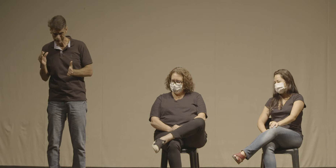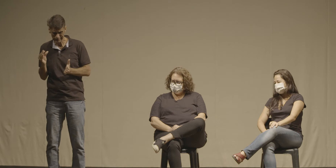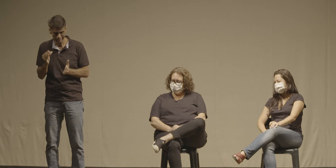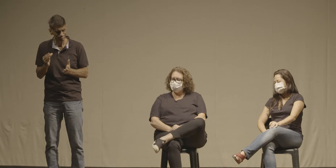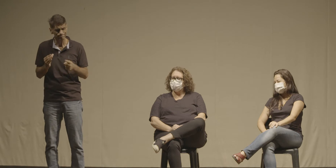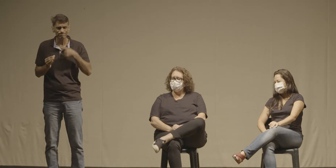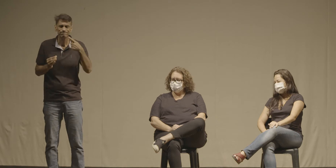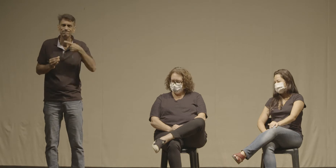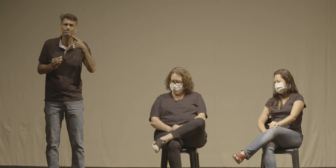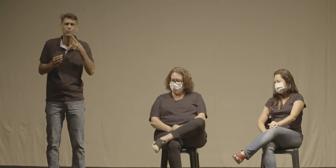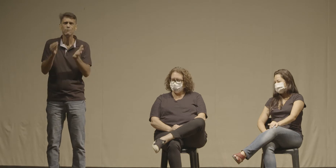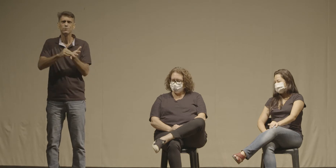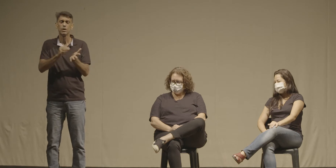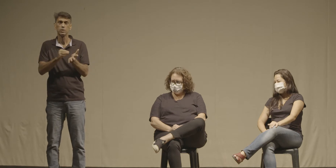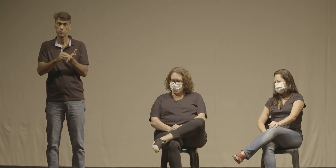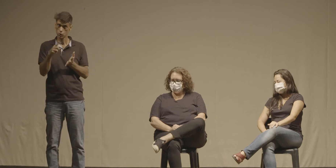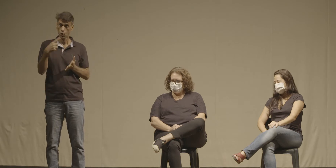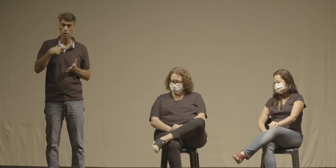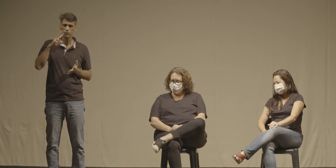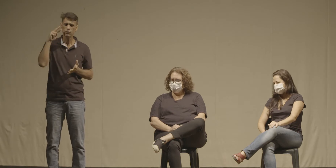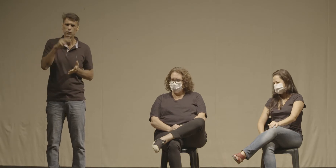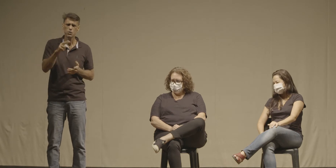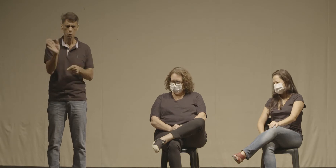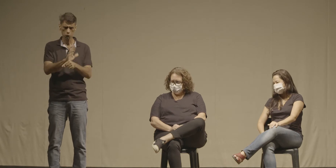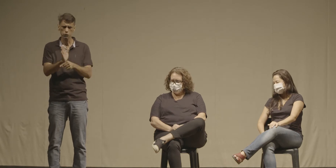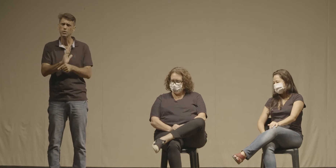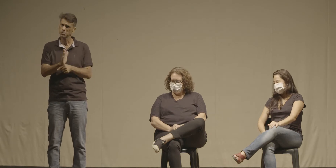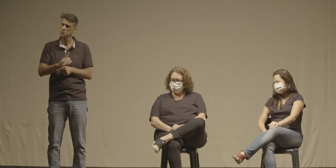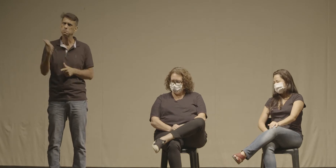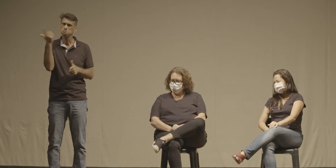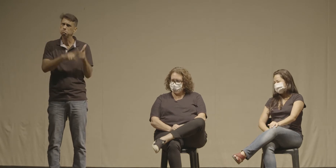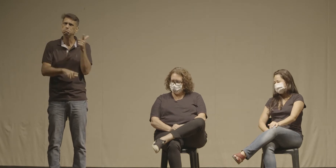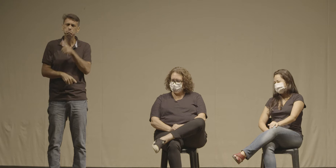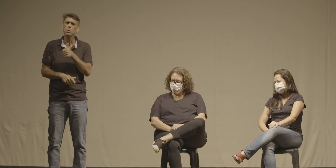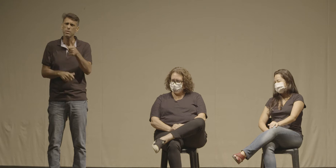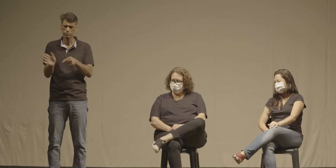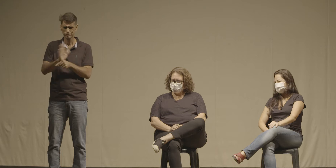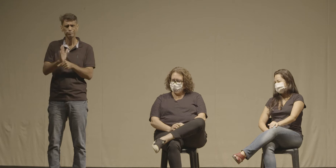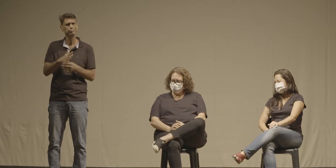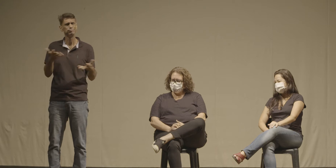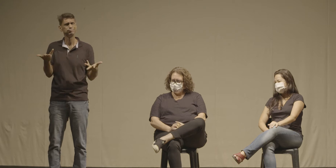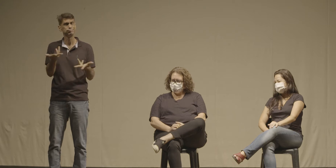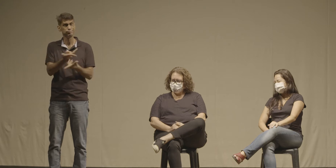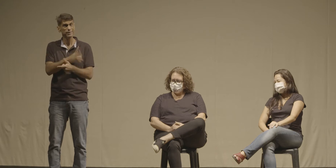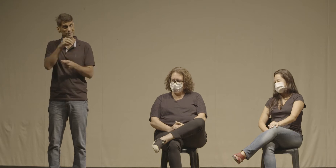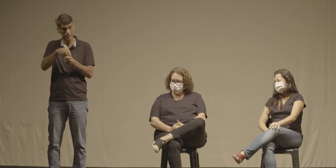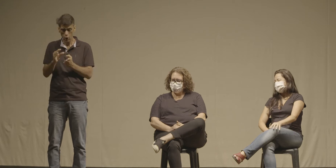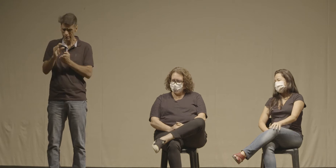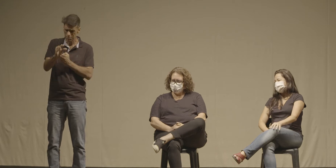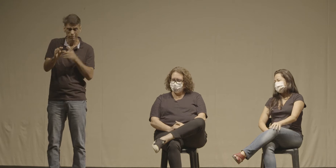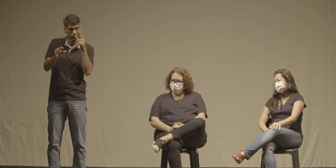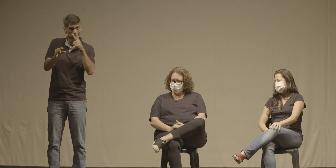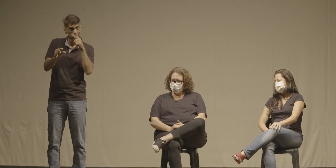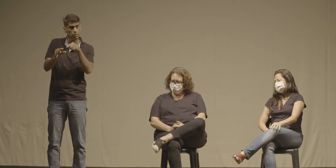esse resultado, né? Mas pelo que a gente viu no resultado do filme, acredito que vocês atingiram o resultado que vocês queriam dentro daquele orçamento.